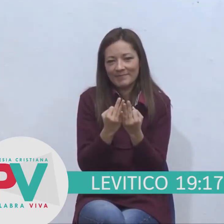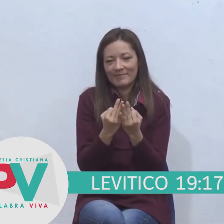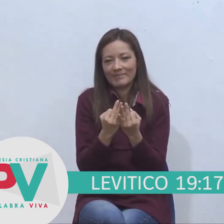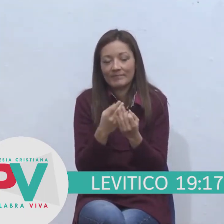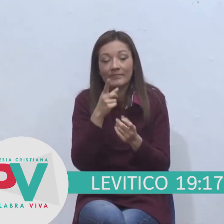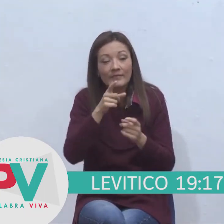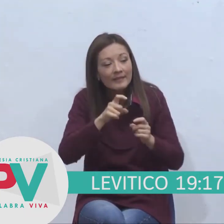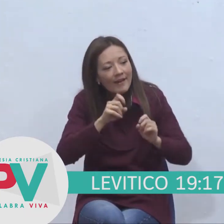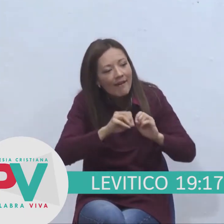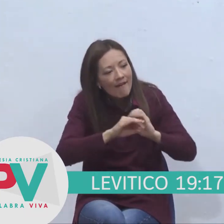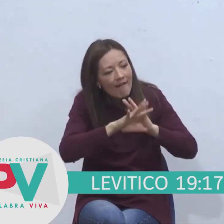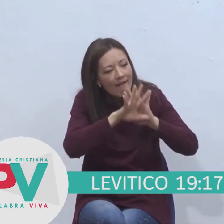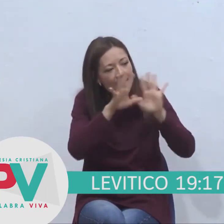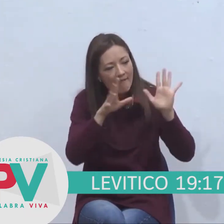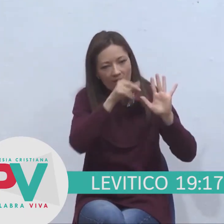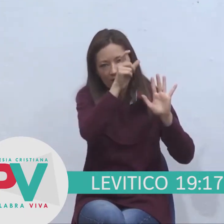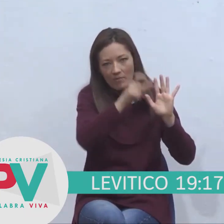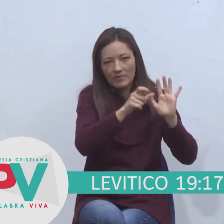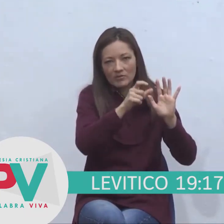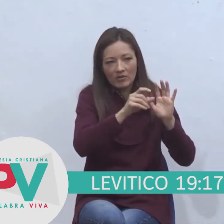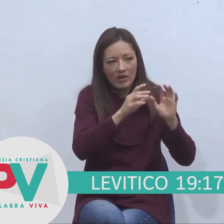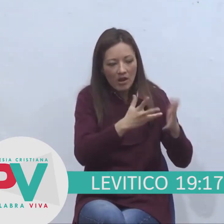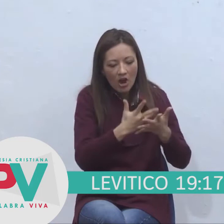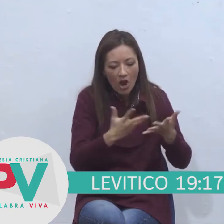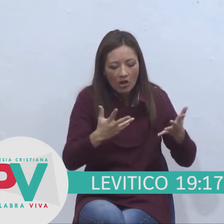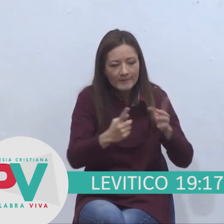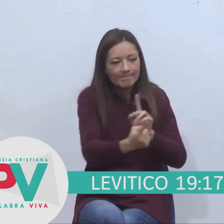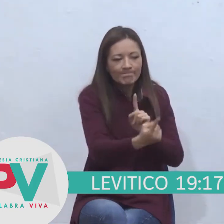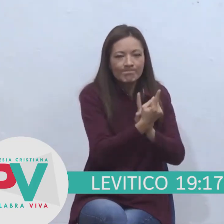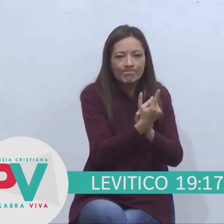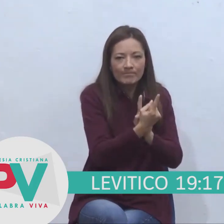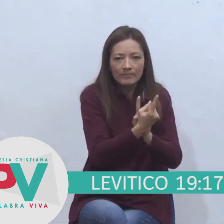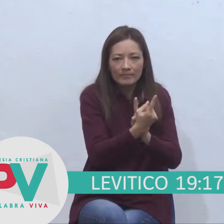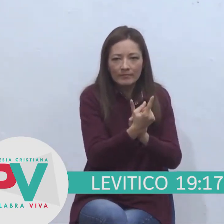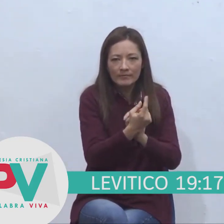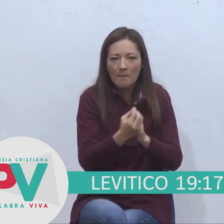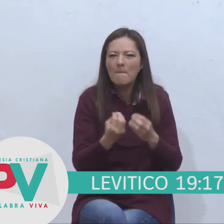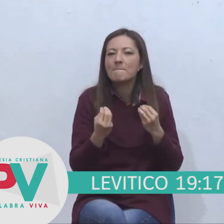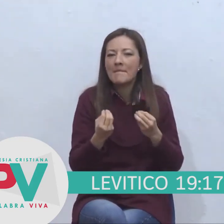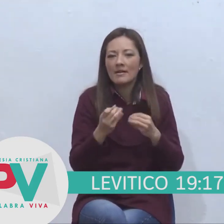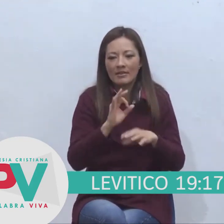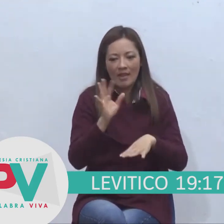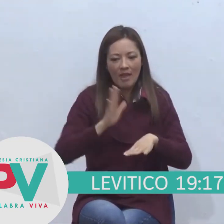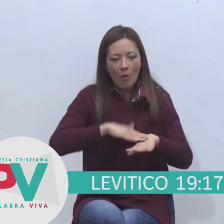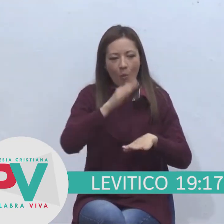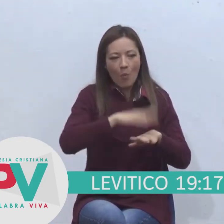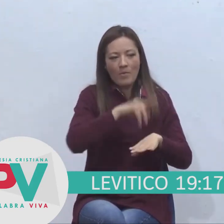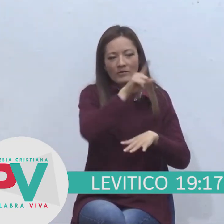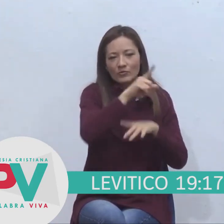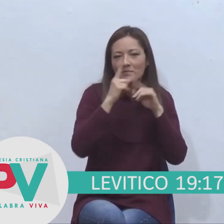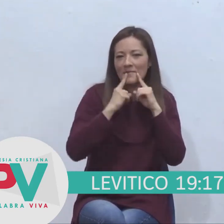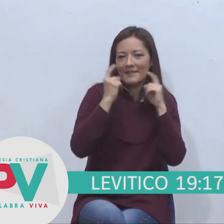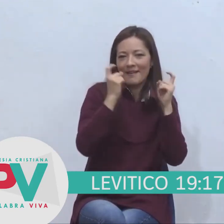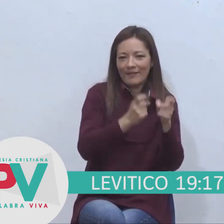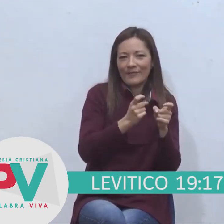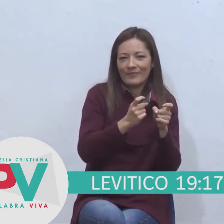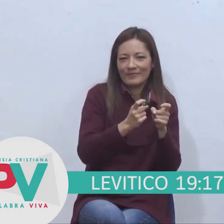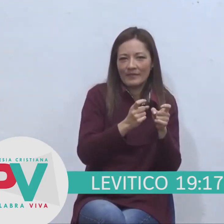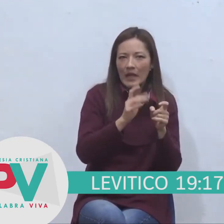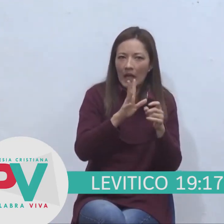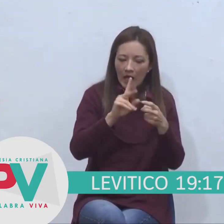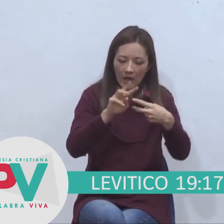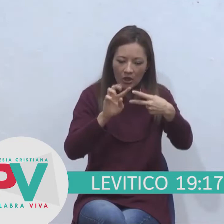Aclara los asuntos con la gente en forma directa, a fin de que no seas culpable de su pecado. Está declarando dos